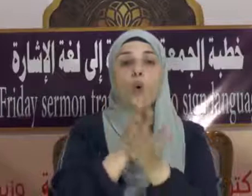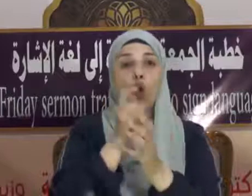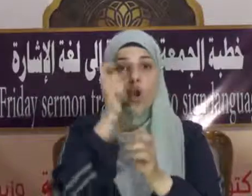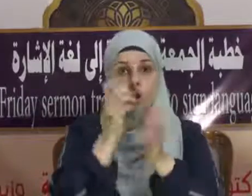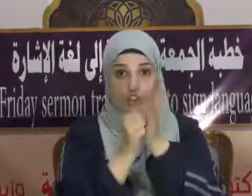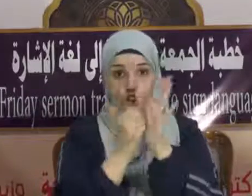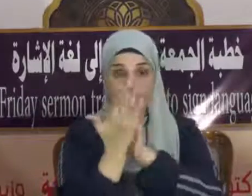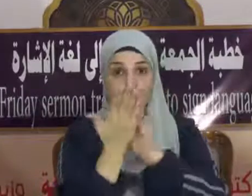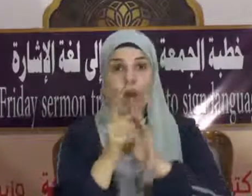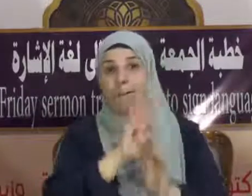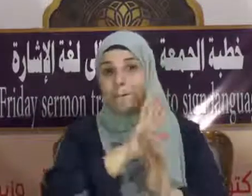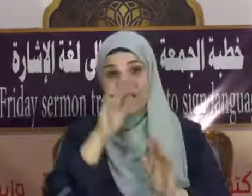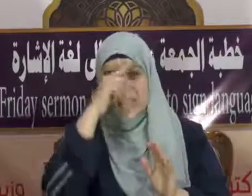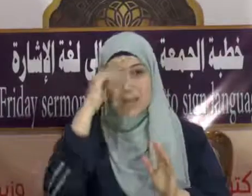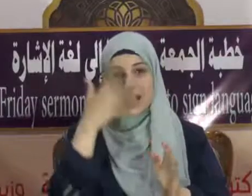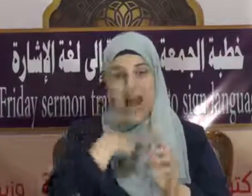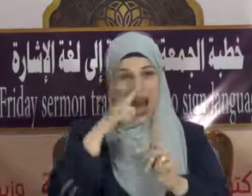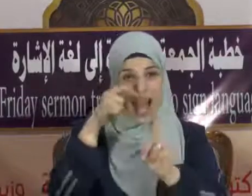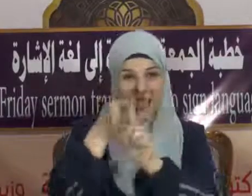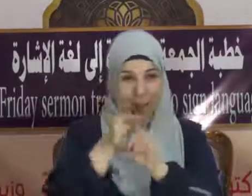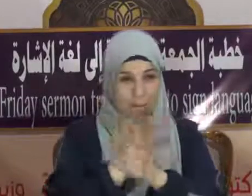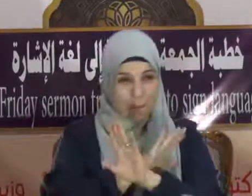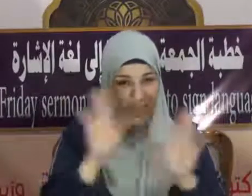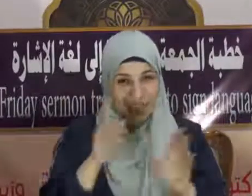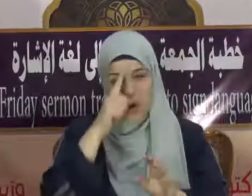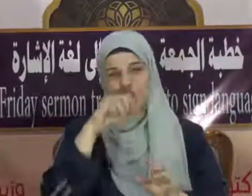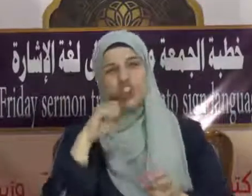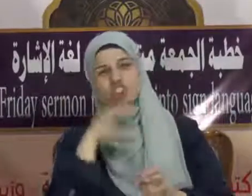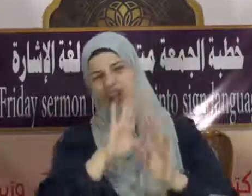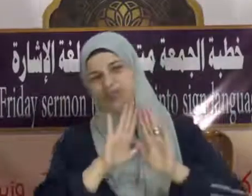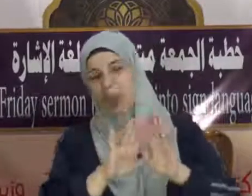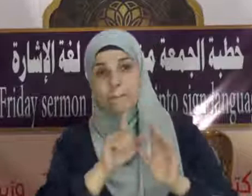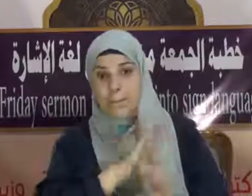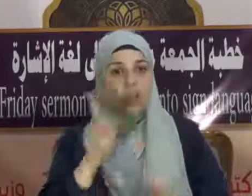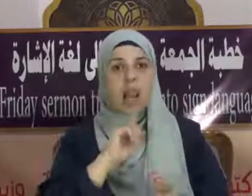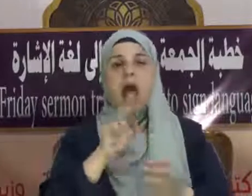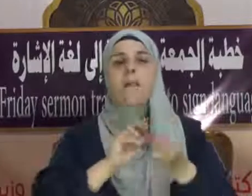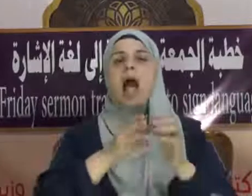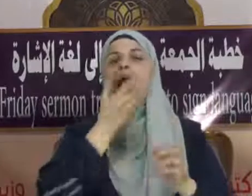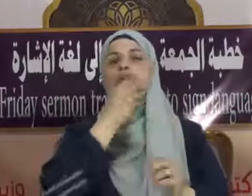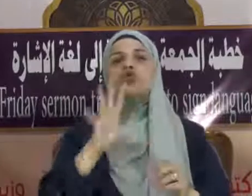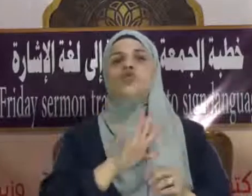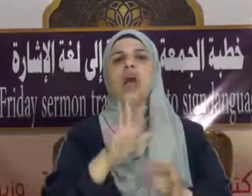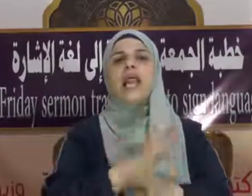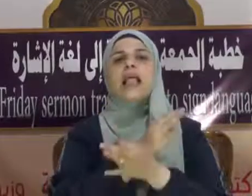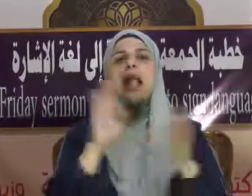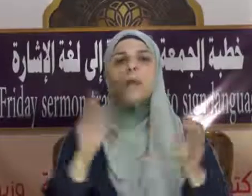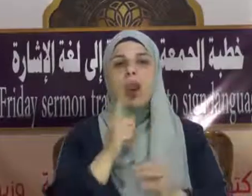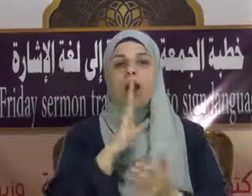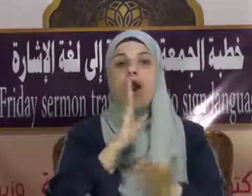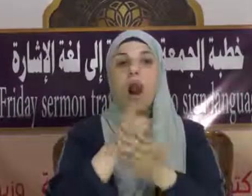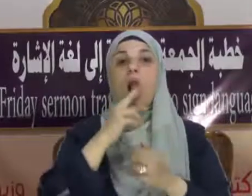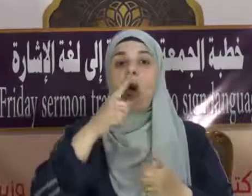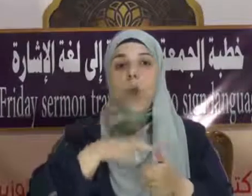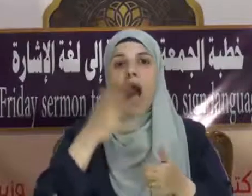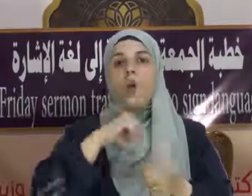لا تقتصر على ترك أذاه وكف الشر عنه بأي لون من ألوان الشر قولا أو